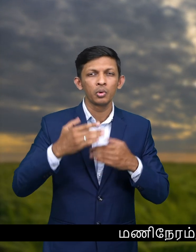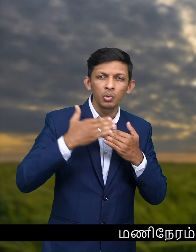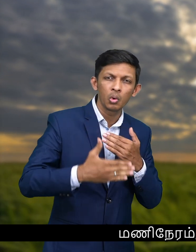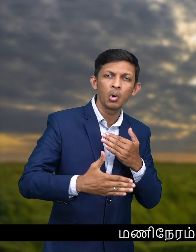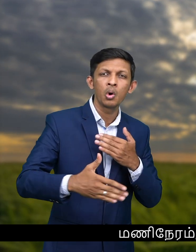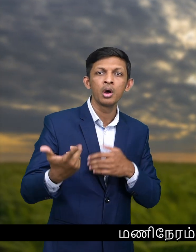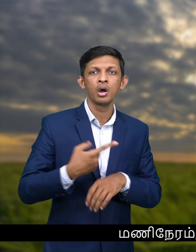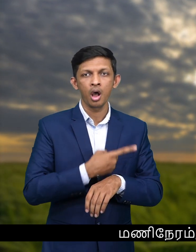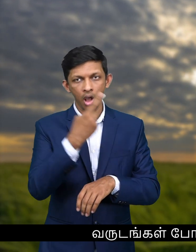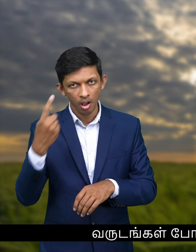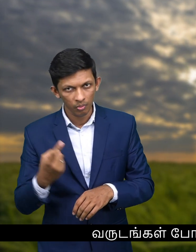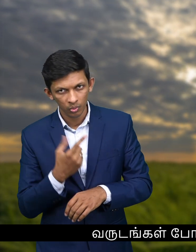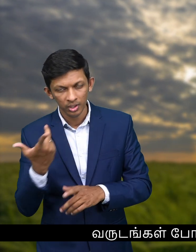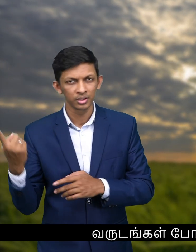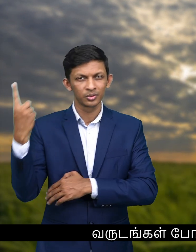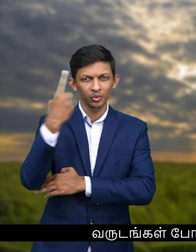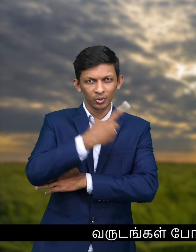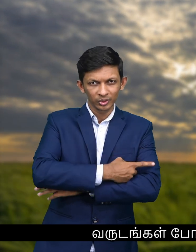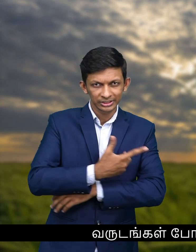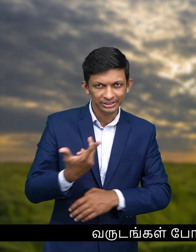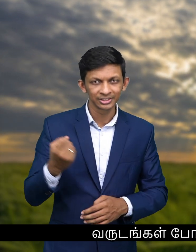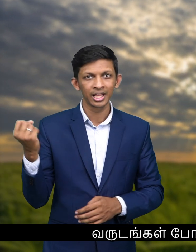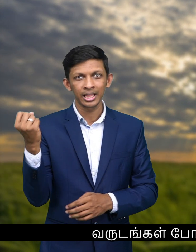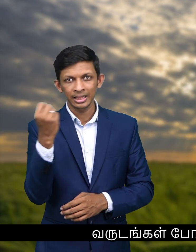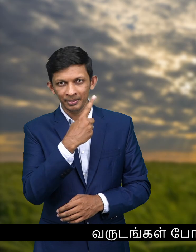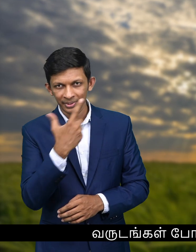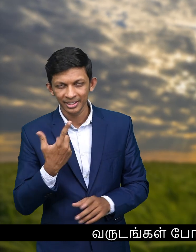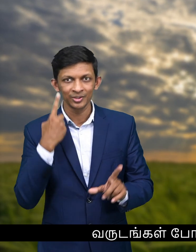நாட்கள், மாதங்கள் அல்லது வருடங்கள் போன்ற நீண்ட